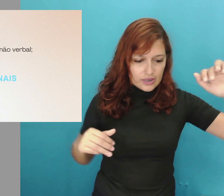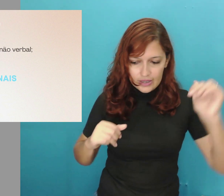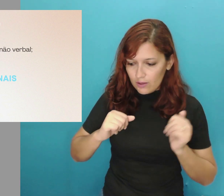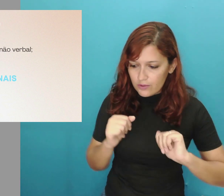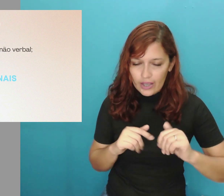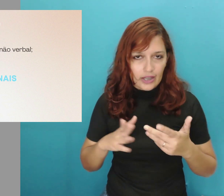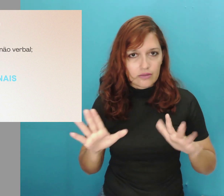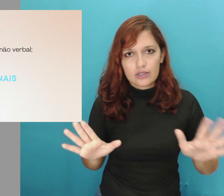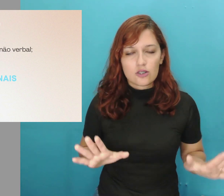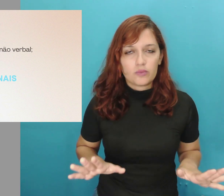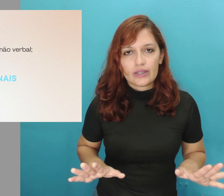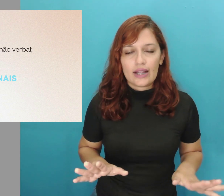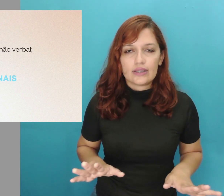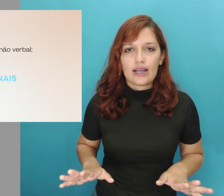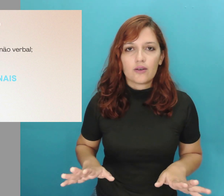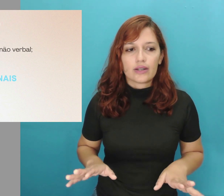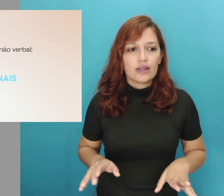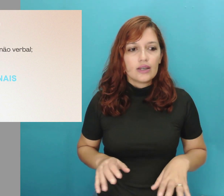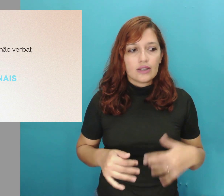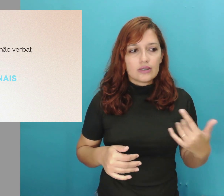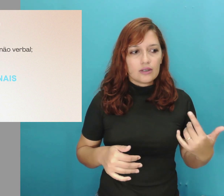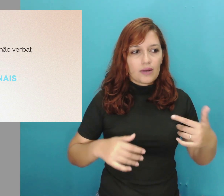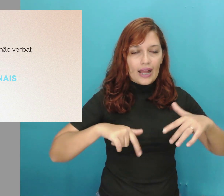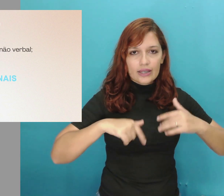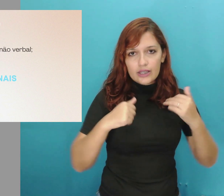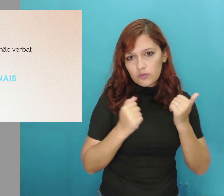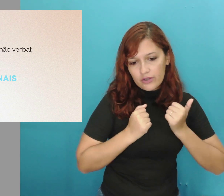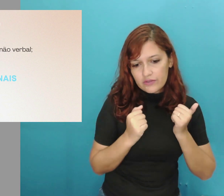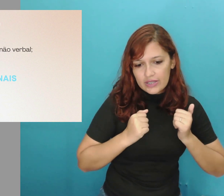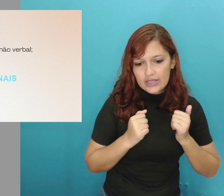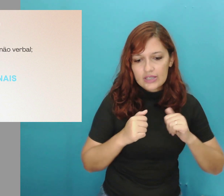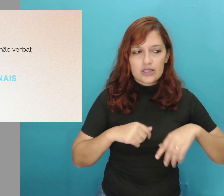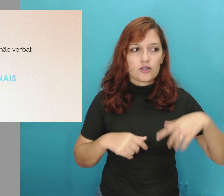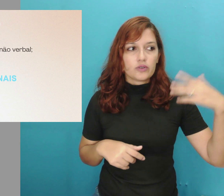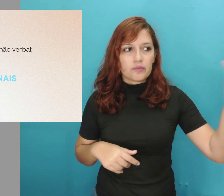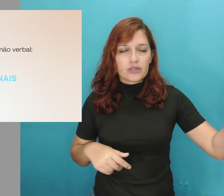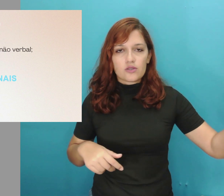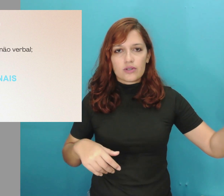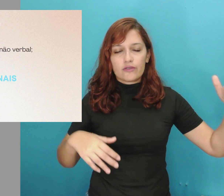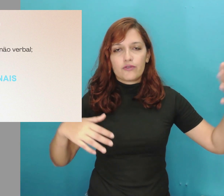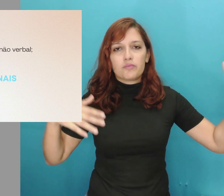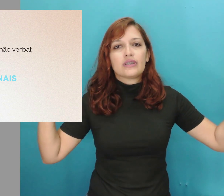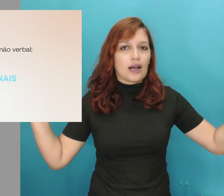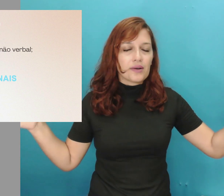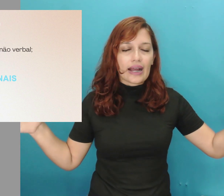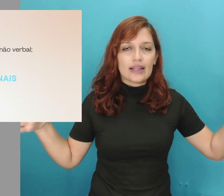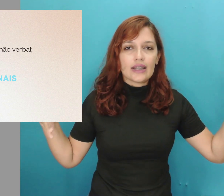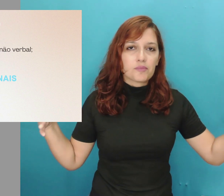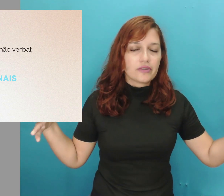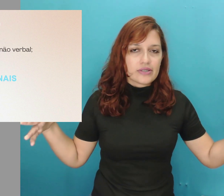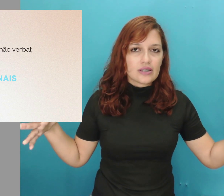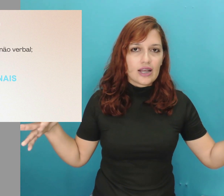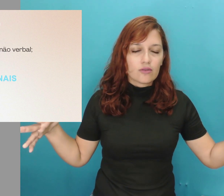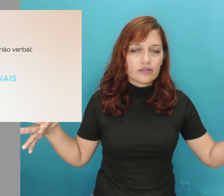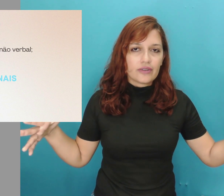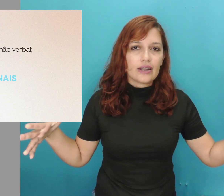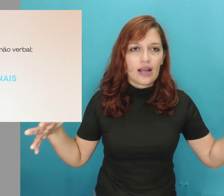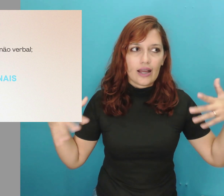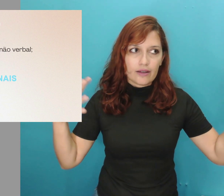dá um jeito de se comunicar ali na hora. Então, aqui eu posso fazer assim, outra pessoa que for imitar uma galinha, ela pode fazer de algo diferente, pode